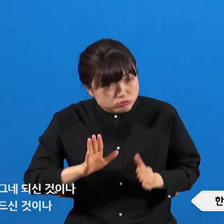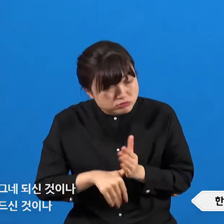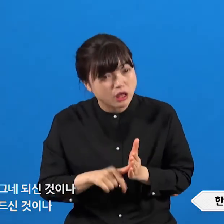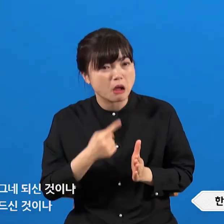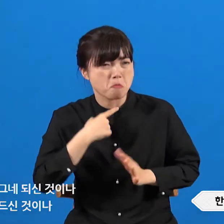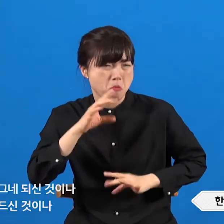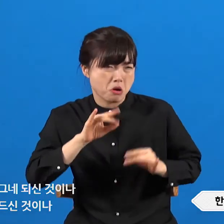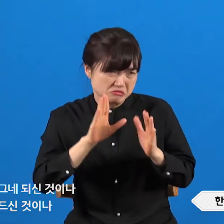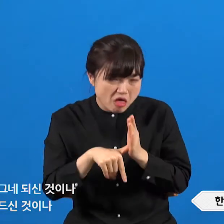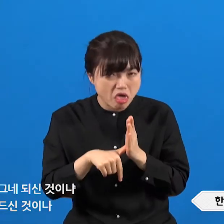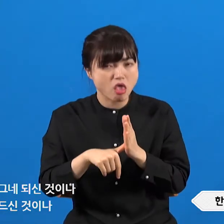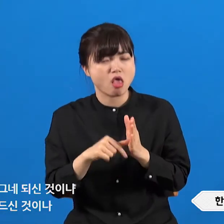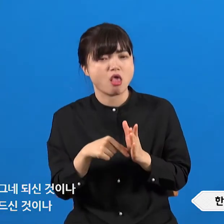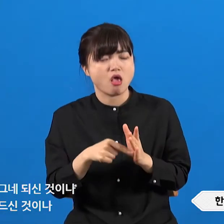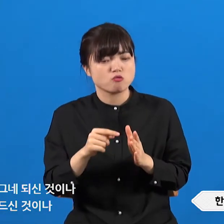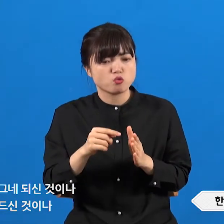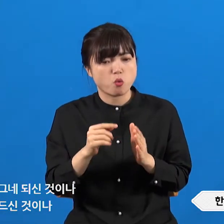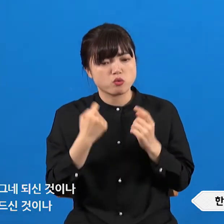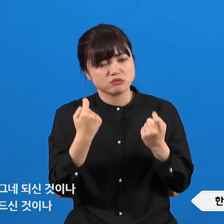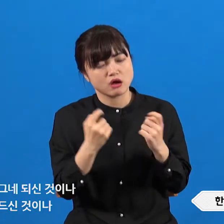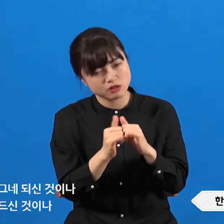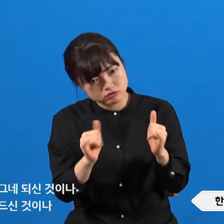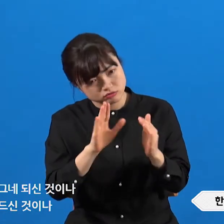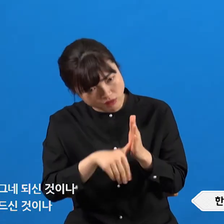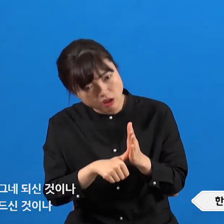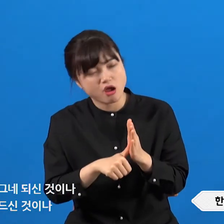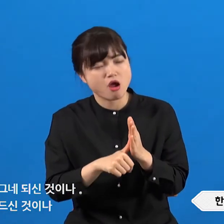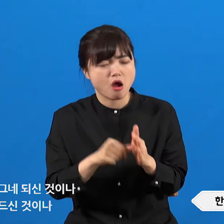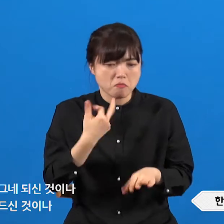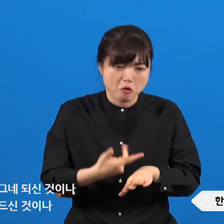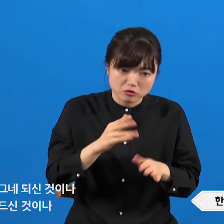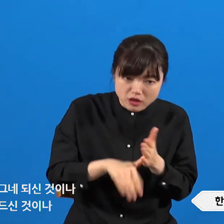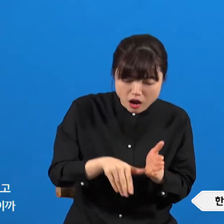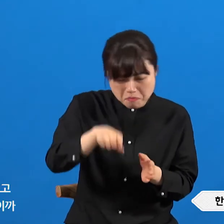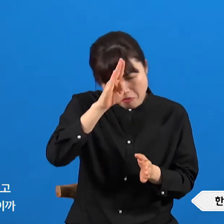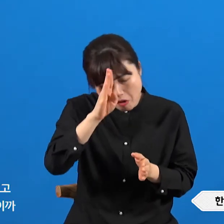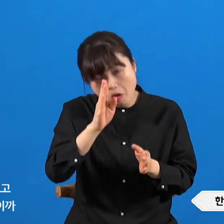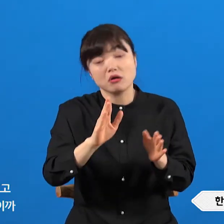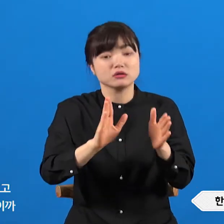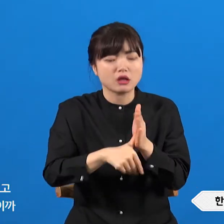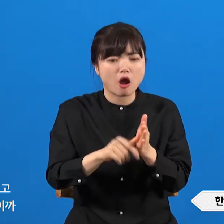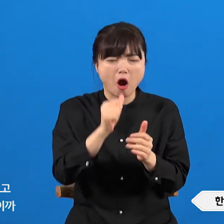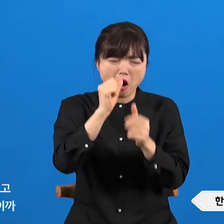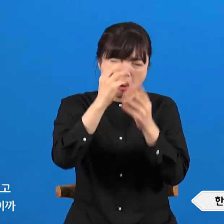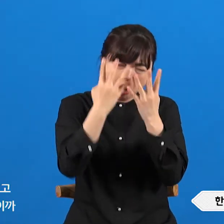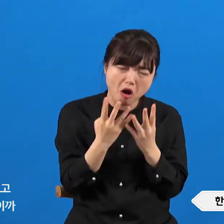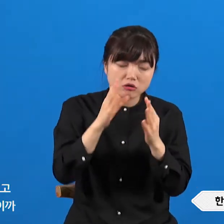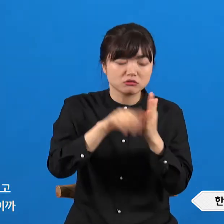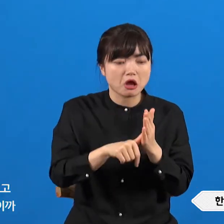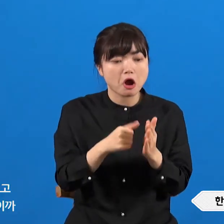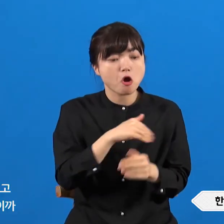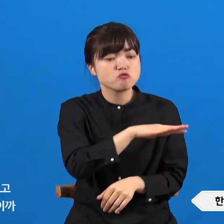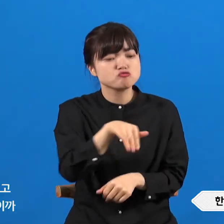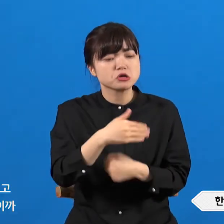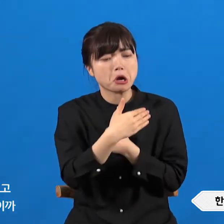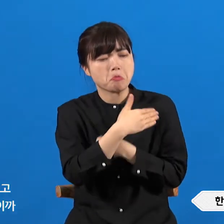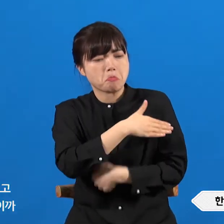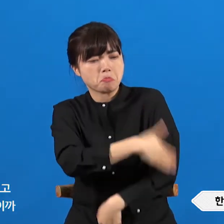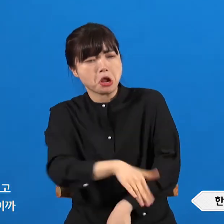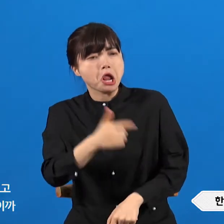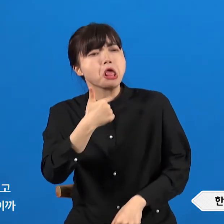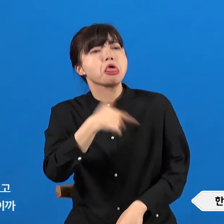것이나 목마르신 것이나 나그네 되신 것이나 헐벗으신 것이나 병드신 것이나 옥에 갇히신 것을 보고